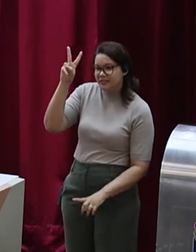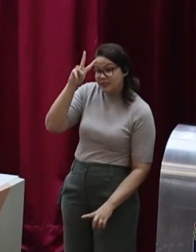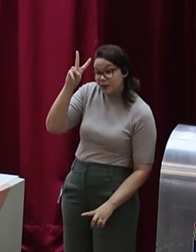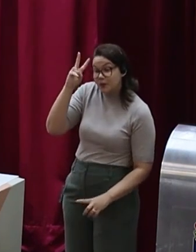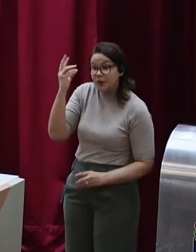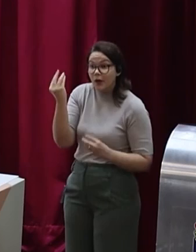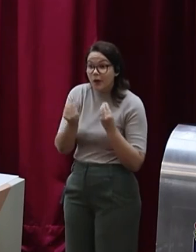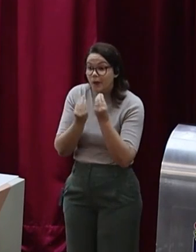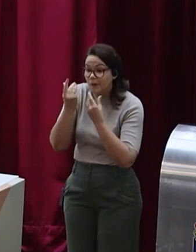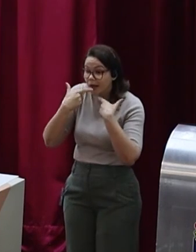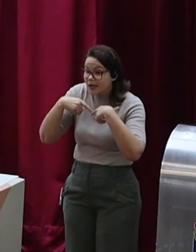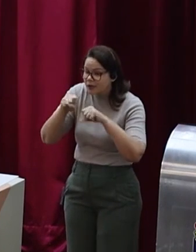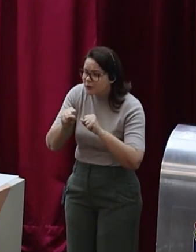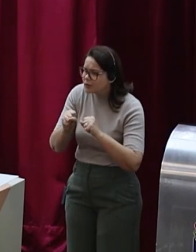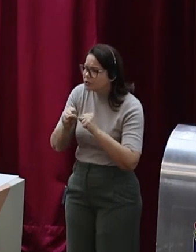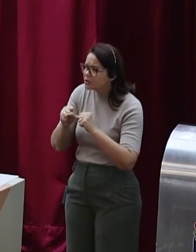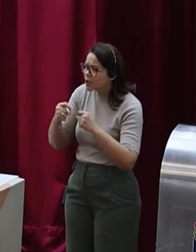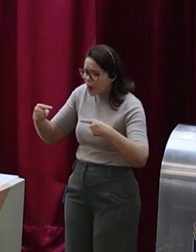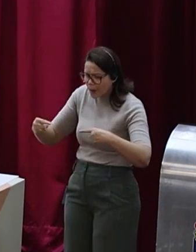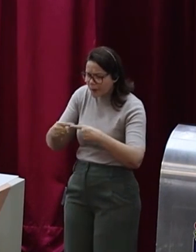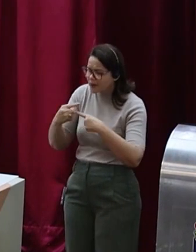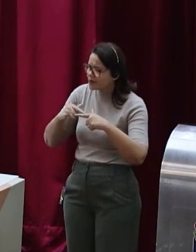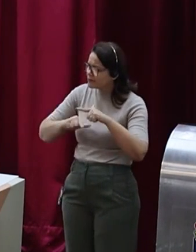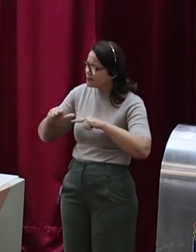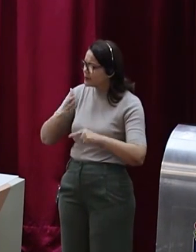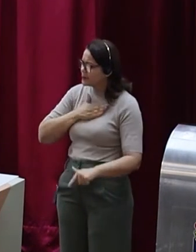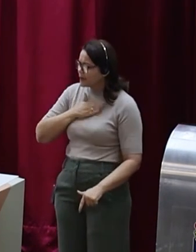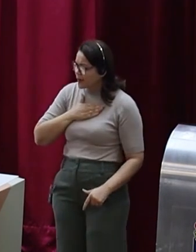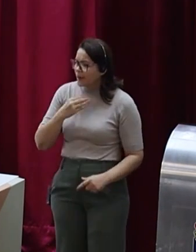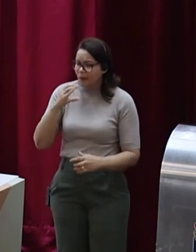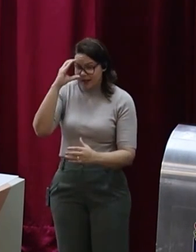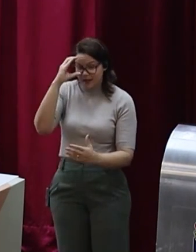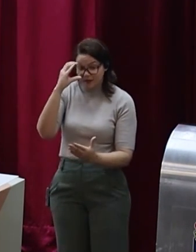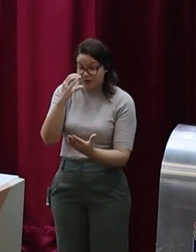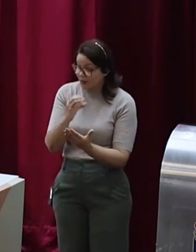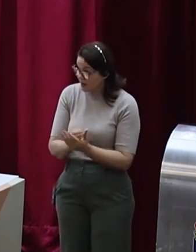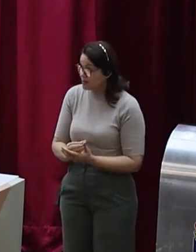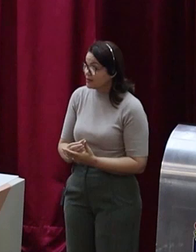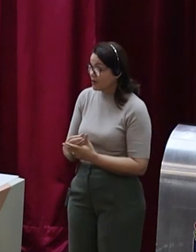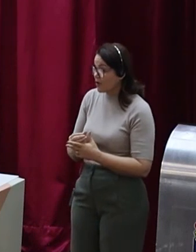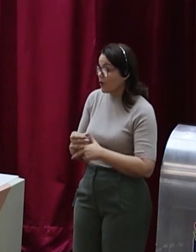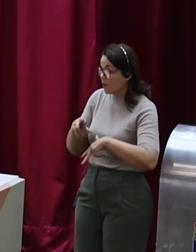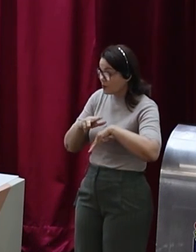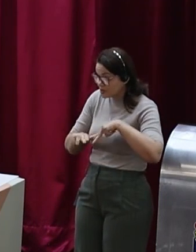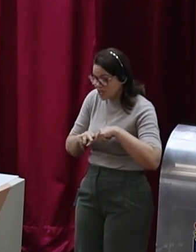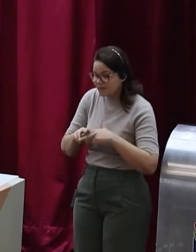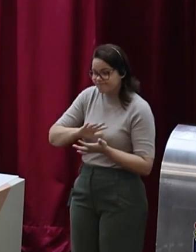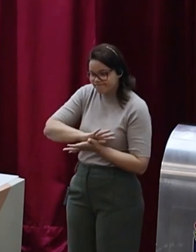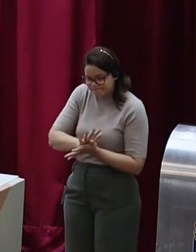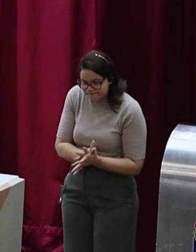como a linguística tem a ver com o meu trabalho, que é uma tese sobre discriminação de gênero e resistência das